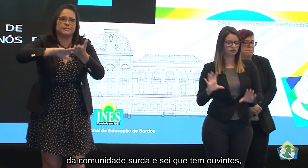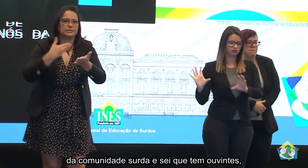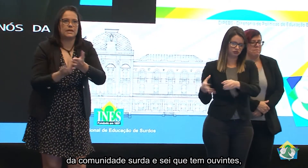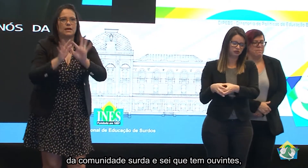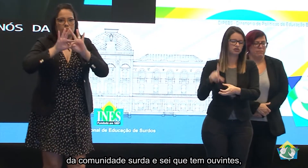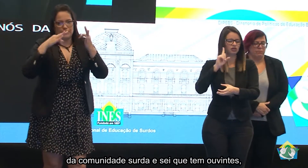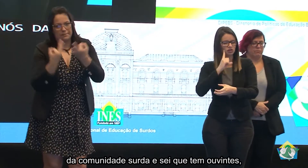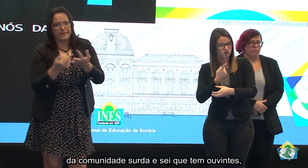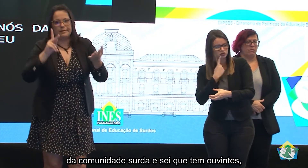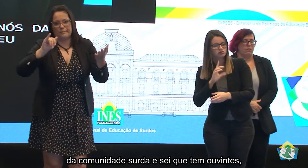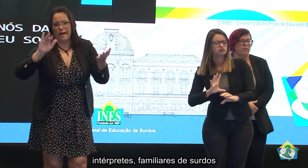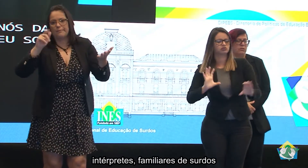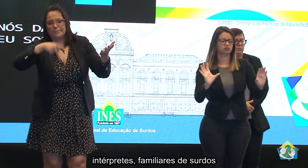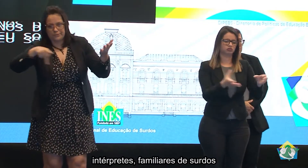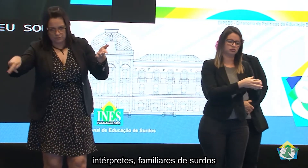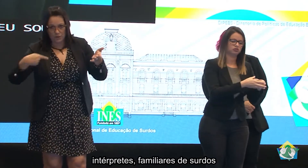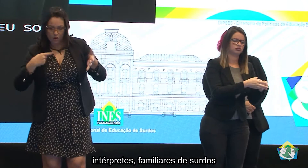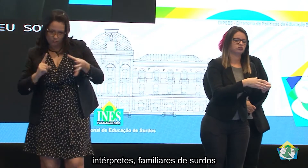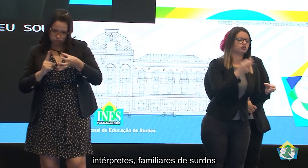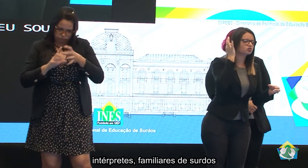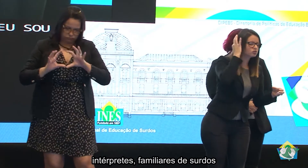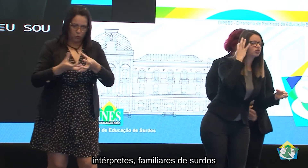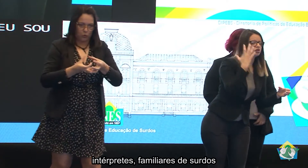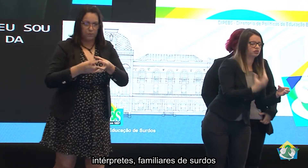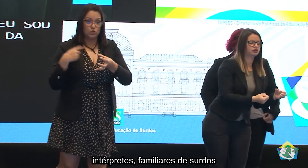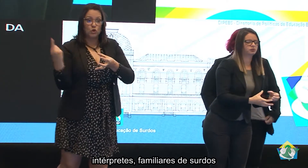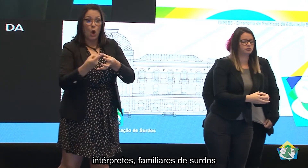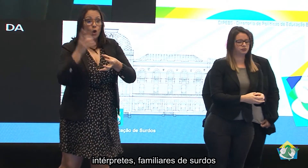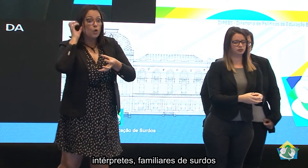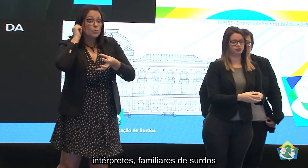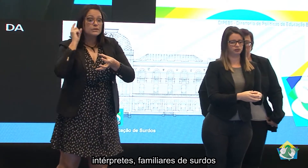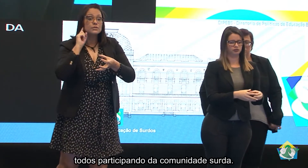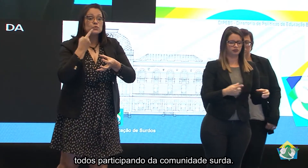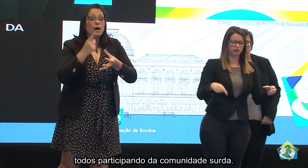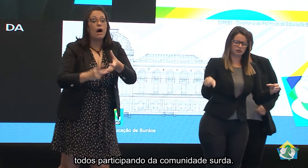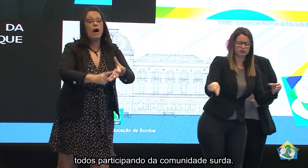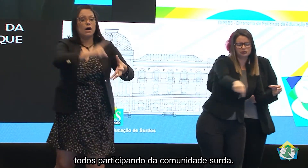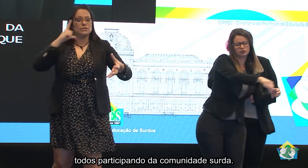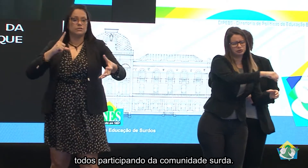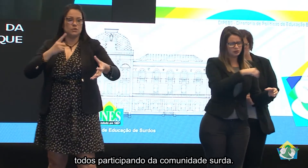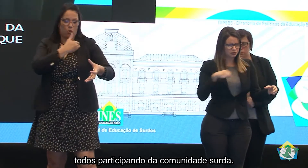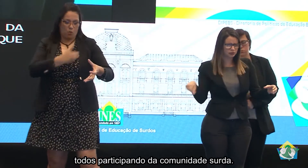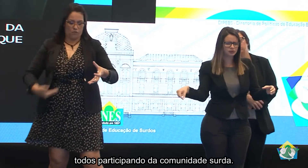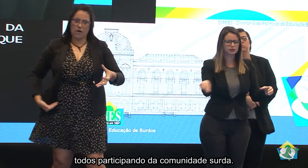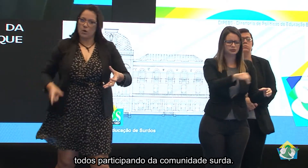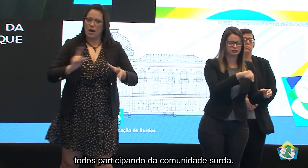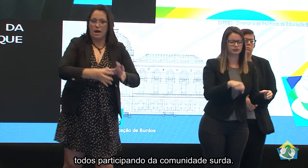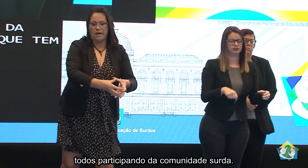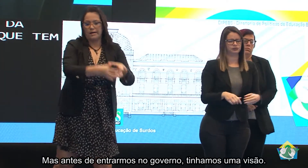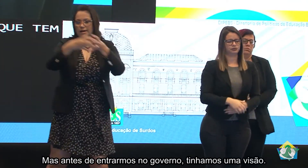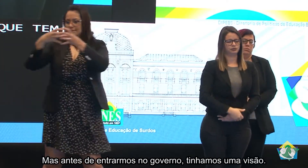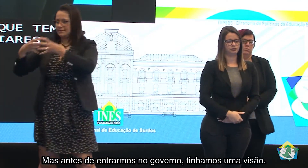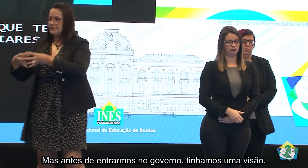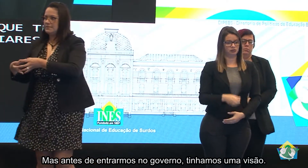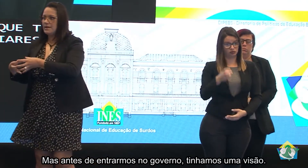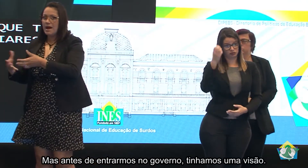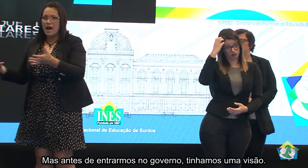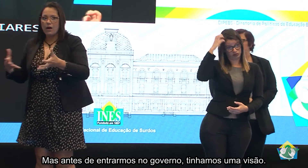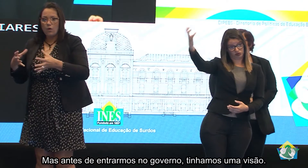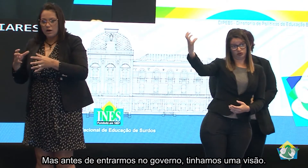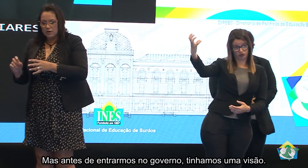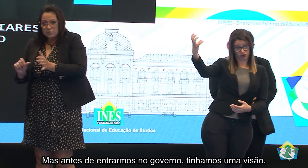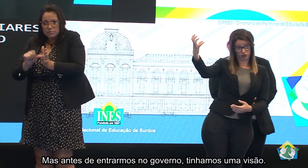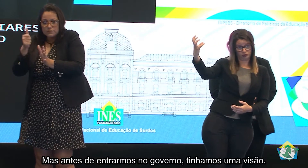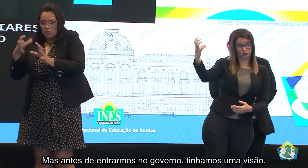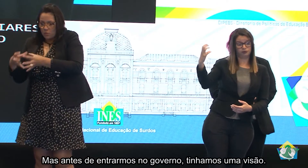sei que tem ouvintes, intérpretes, familiares de surdos, todos participando da comunidade surda. Mas antes de